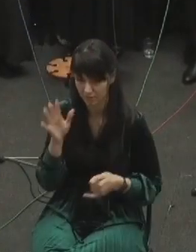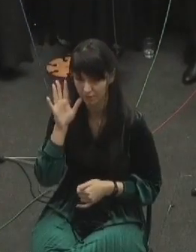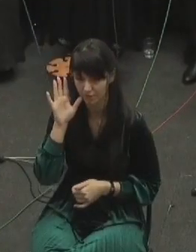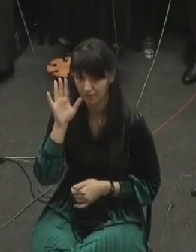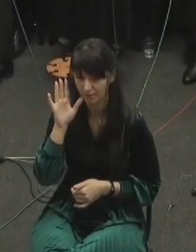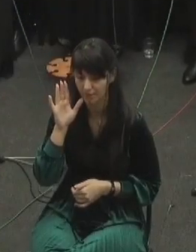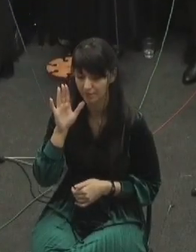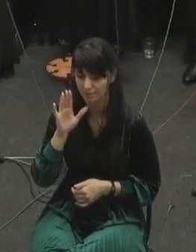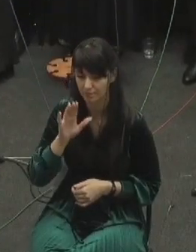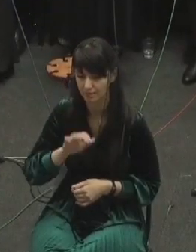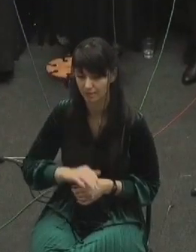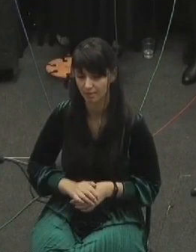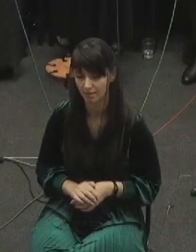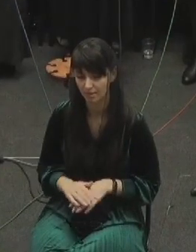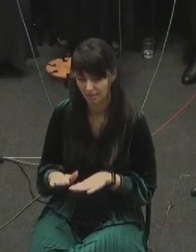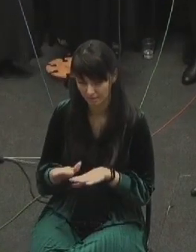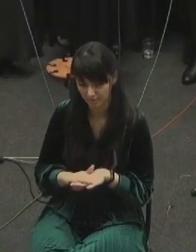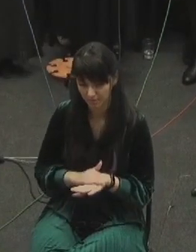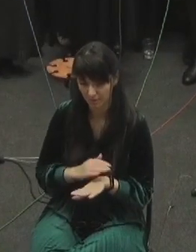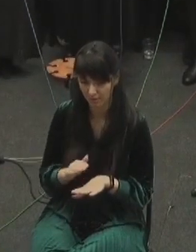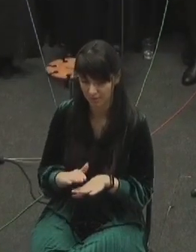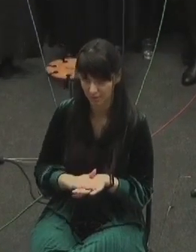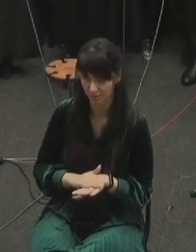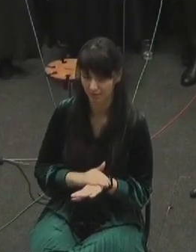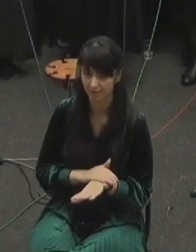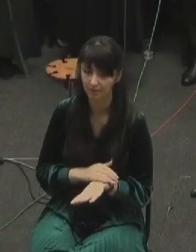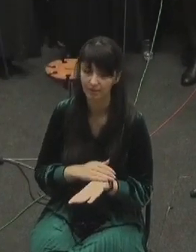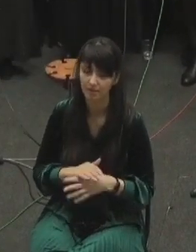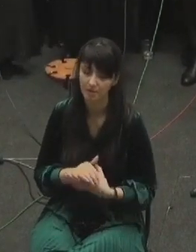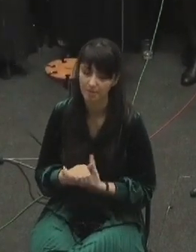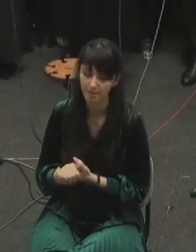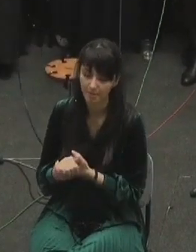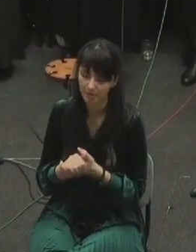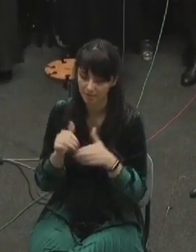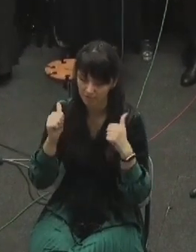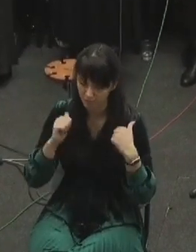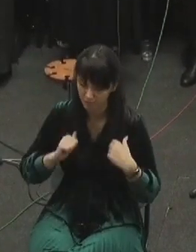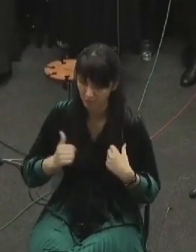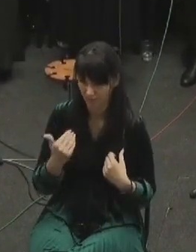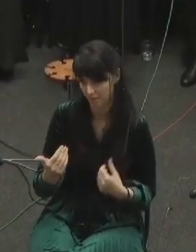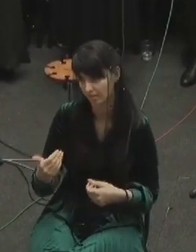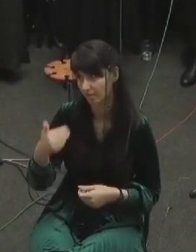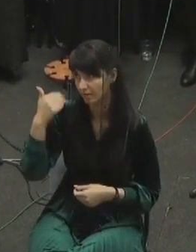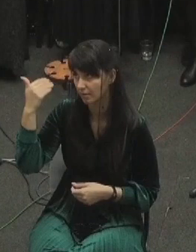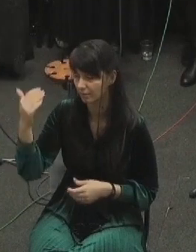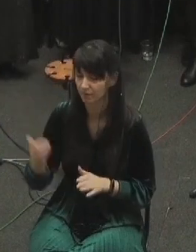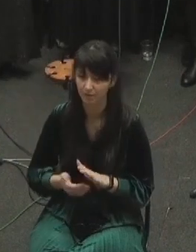час, у блажений мир і спокій, тебе відкличе у цей